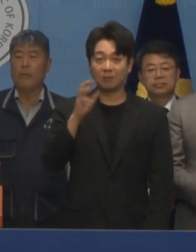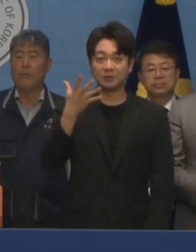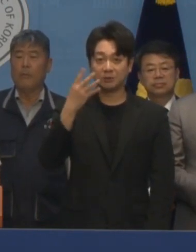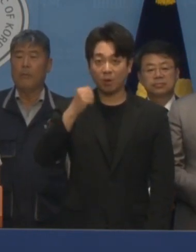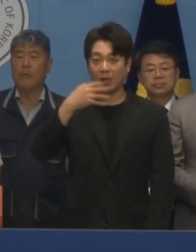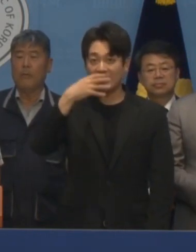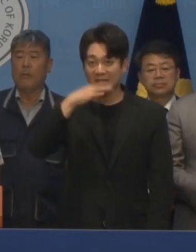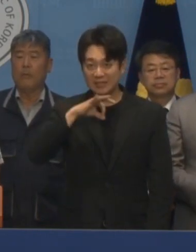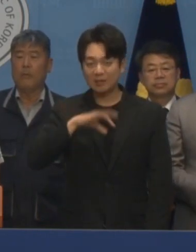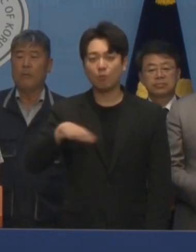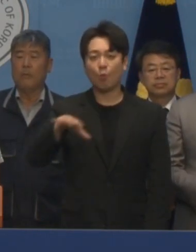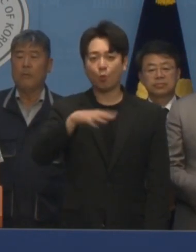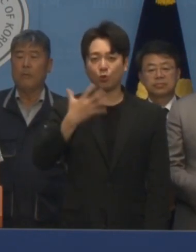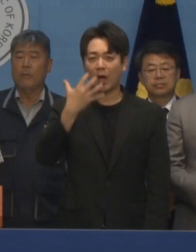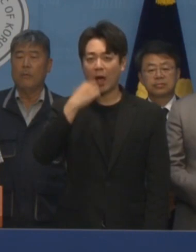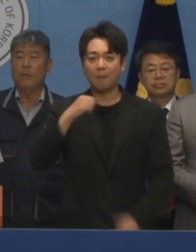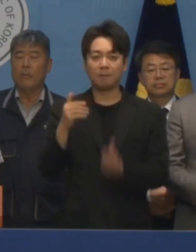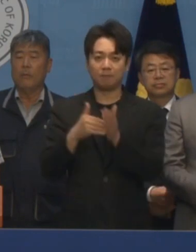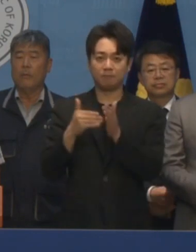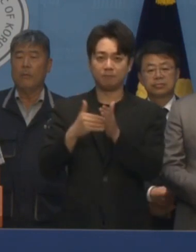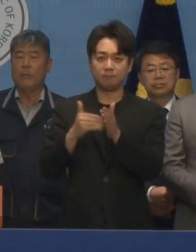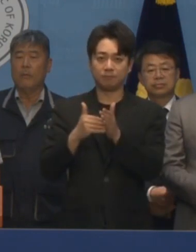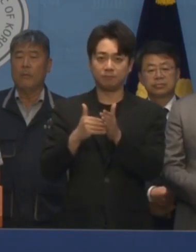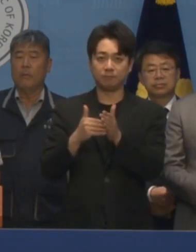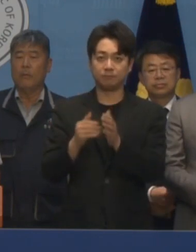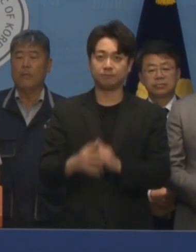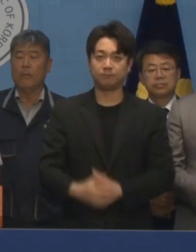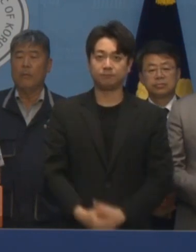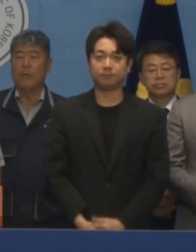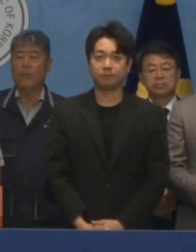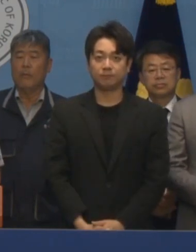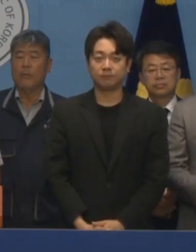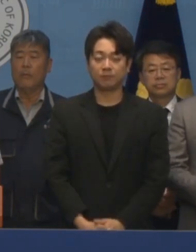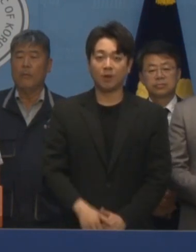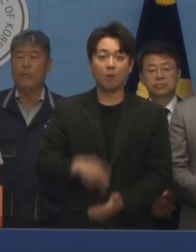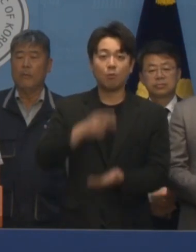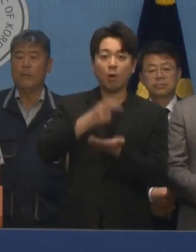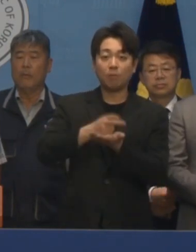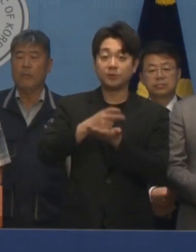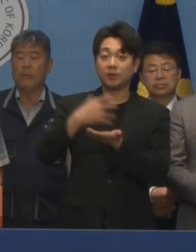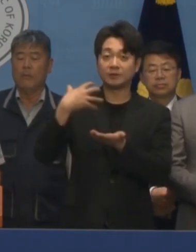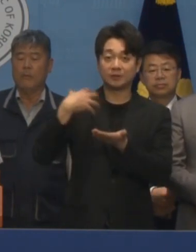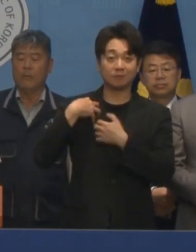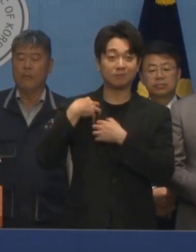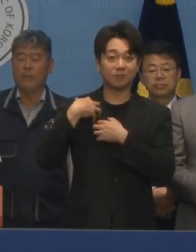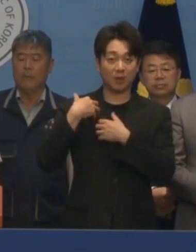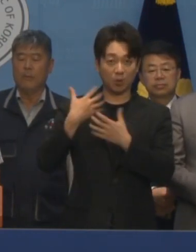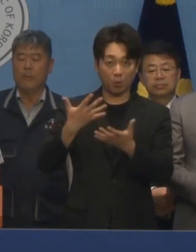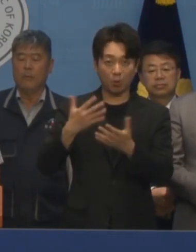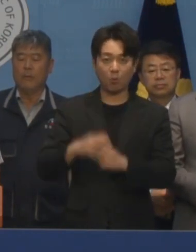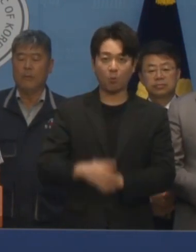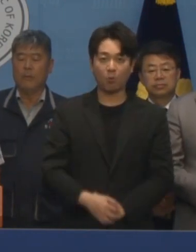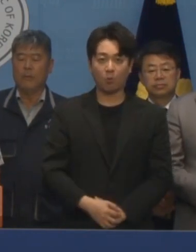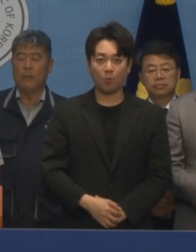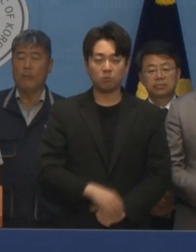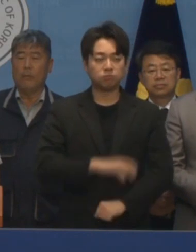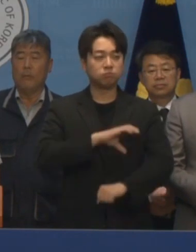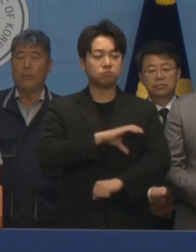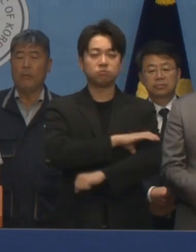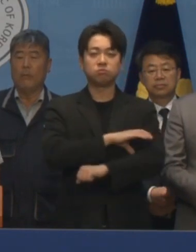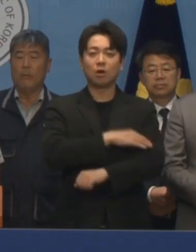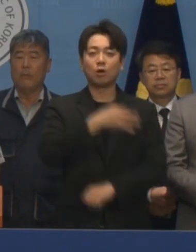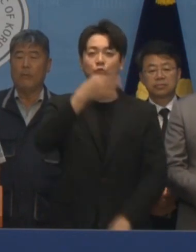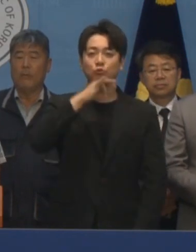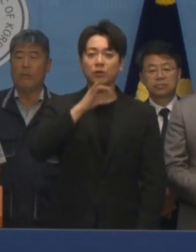모두 챙겨갔습니다. 미등기사로 법적 책임 없이 막대한 권한과